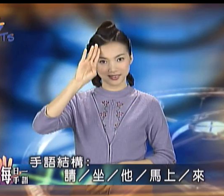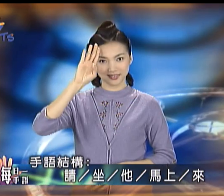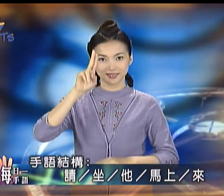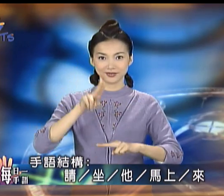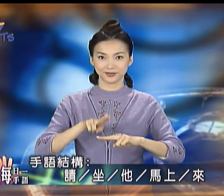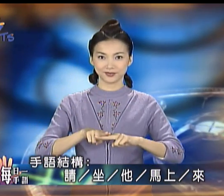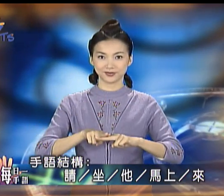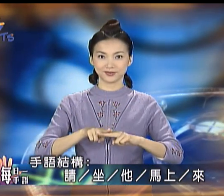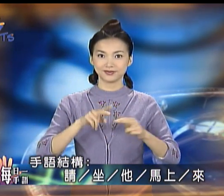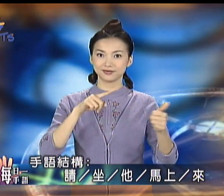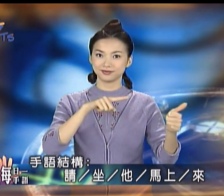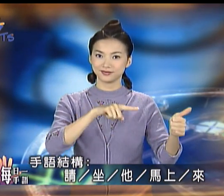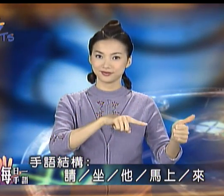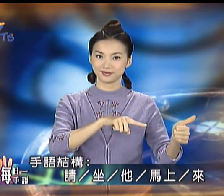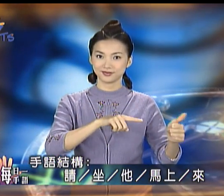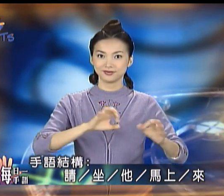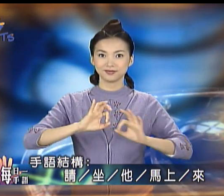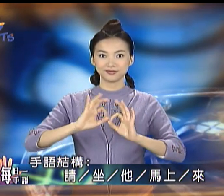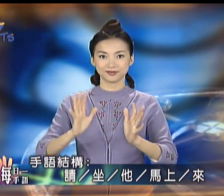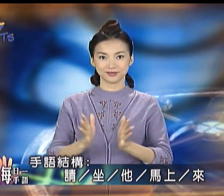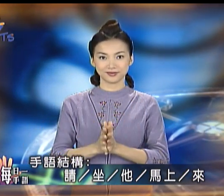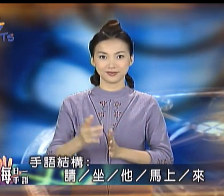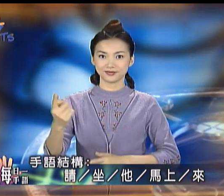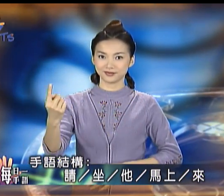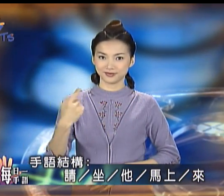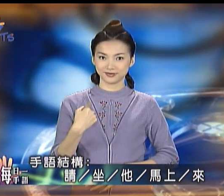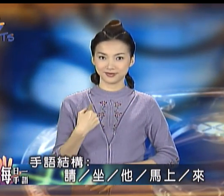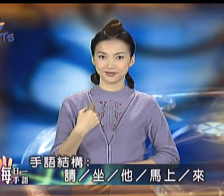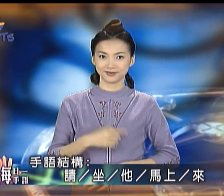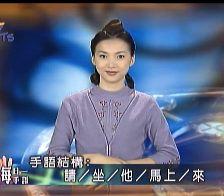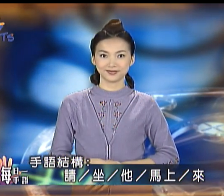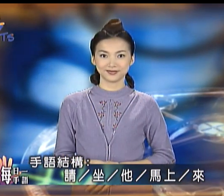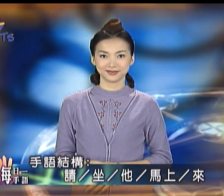请坐，他马上来。